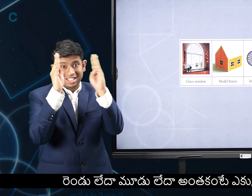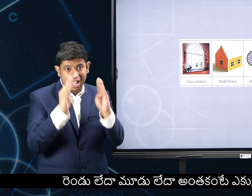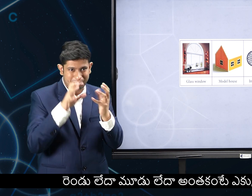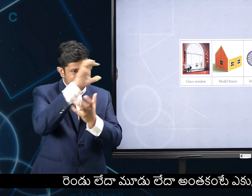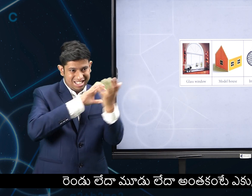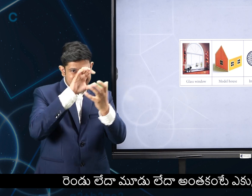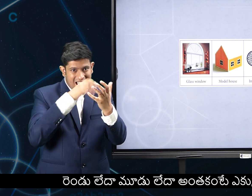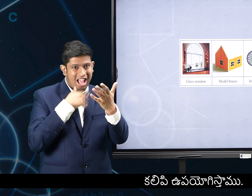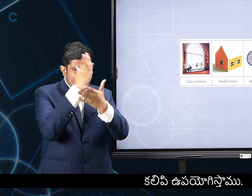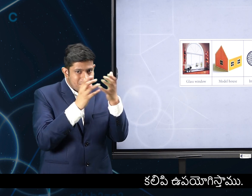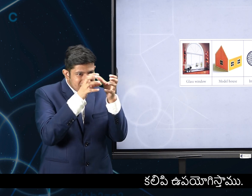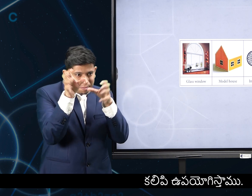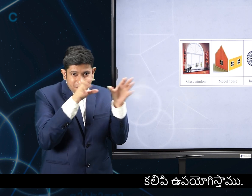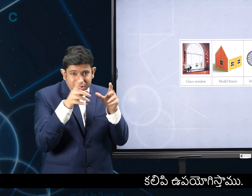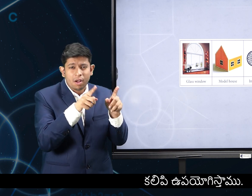ఎక్కువ ఆకృతులను కలిపి ఉపయోగిస్తాము.